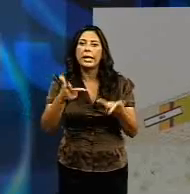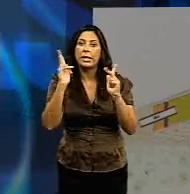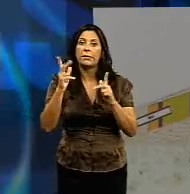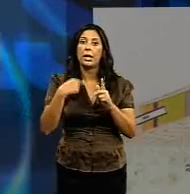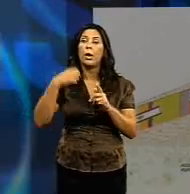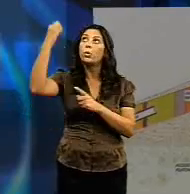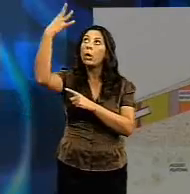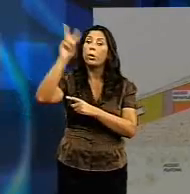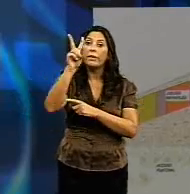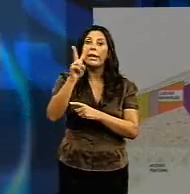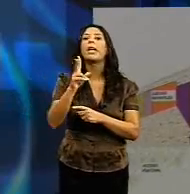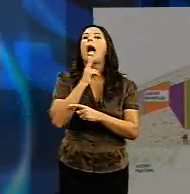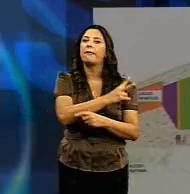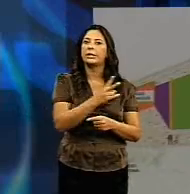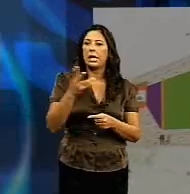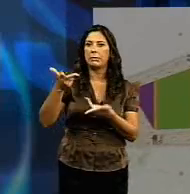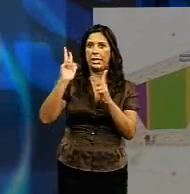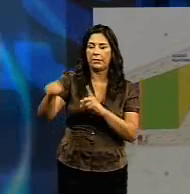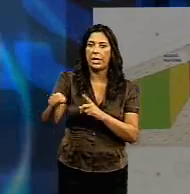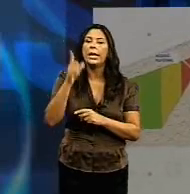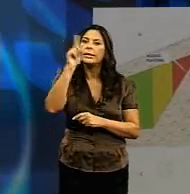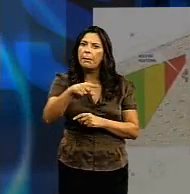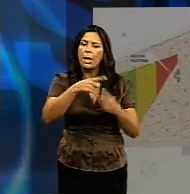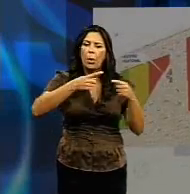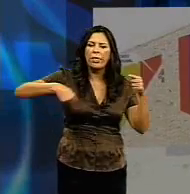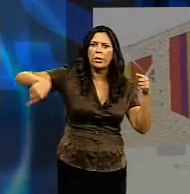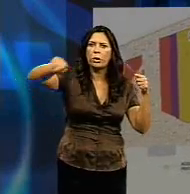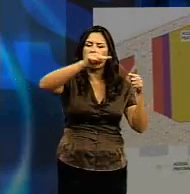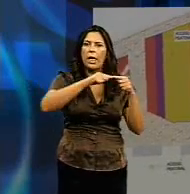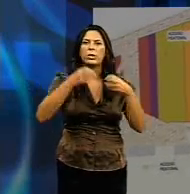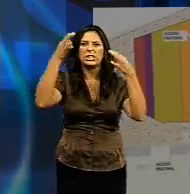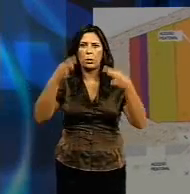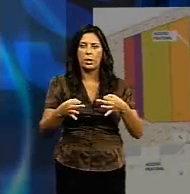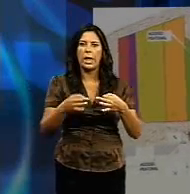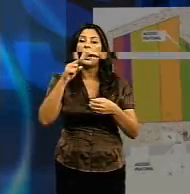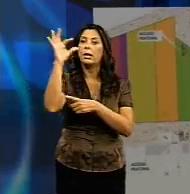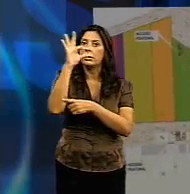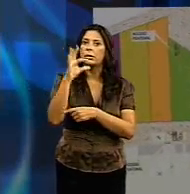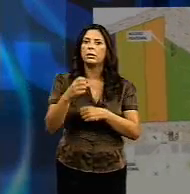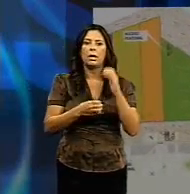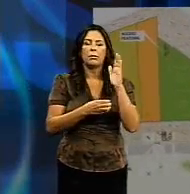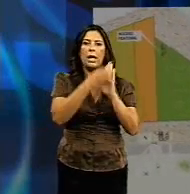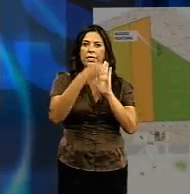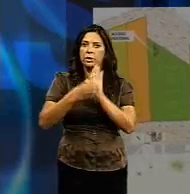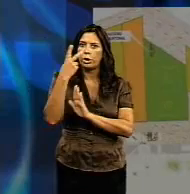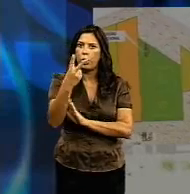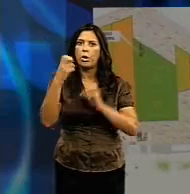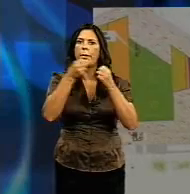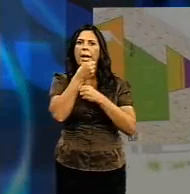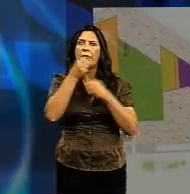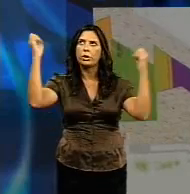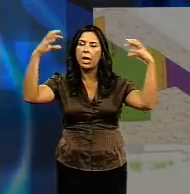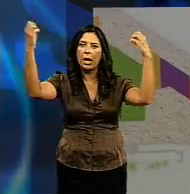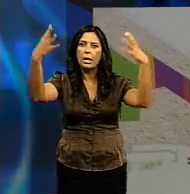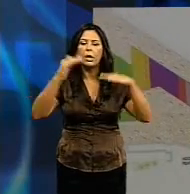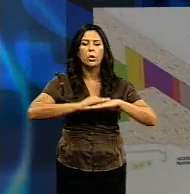la existencia de plazas libres, además de contar con un circuito cerrado de seguridad, aseos, megafonía, dos ascensores y pavimento especial